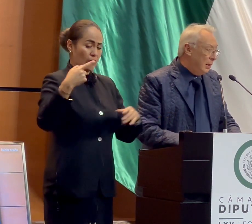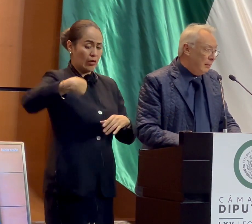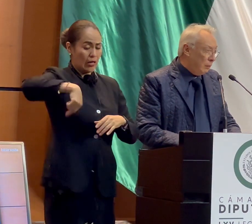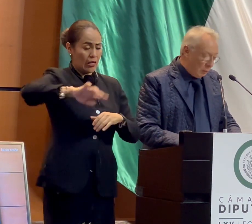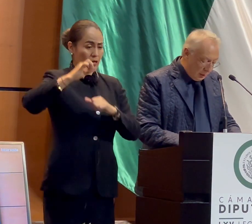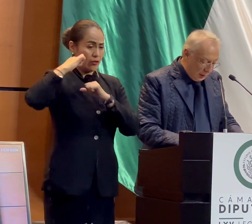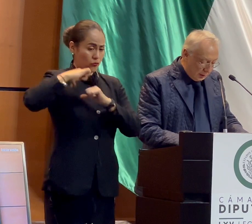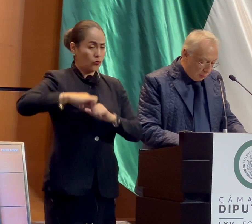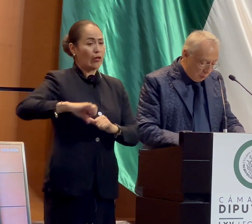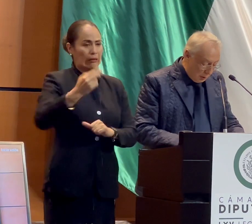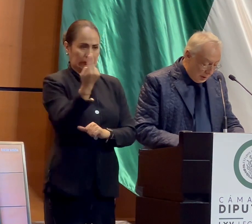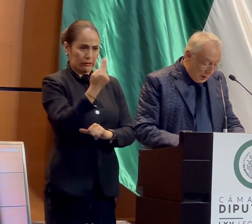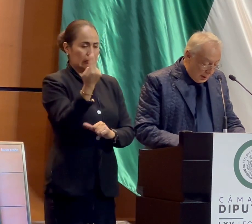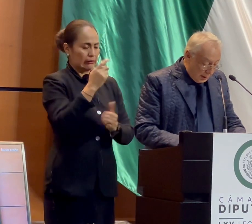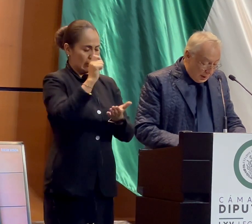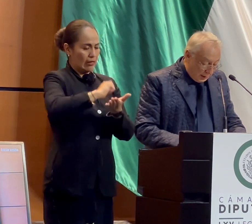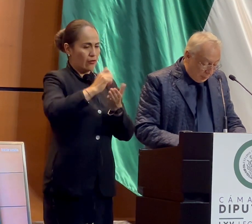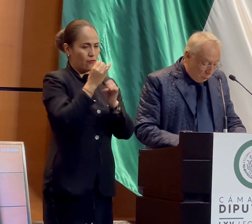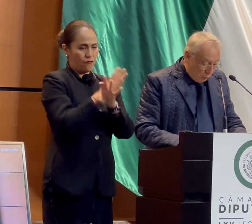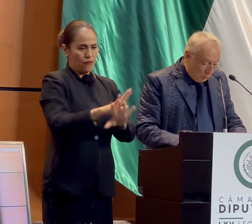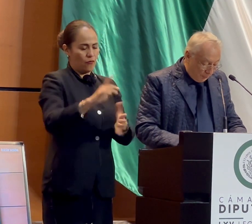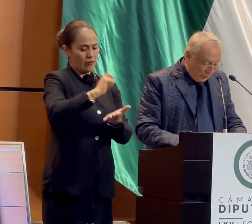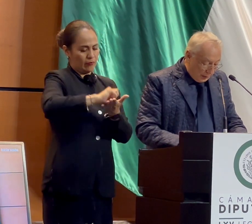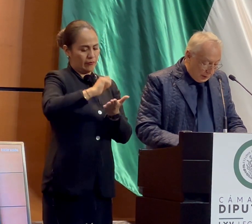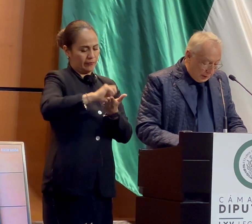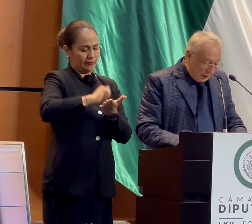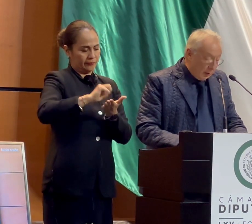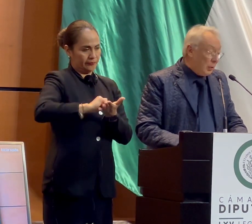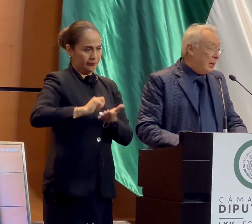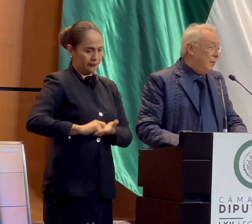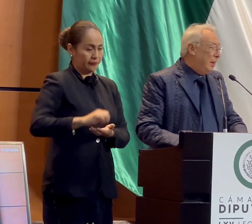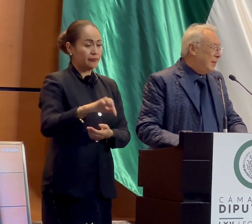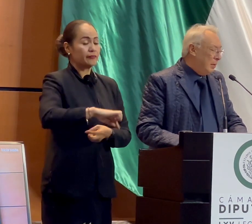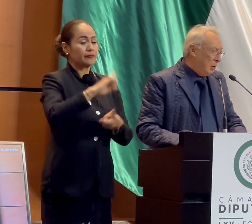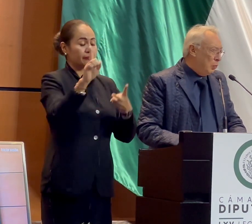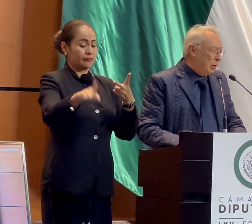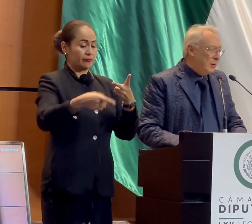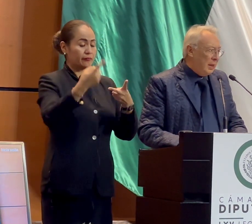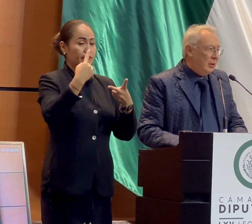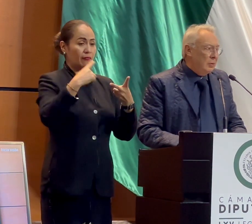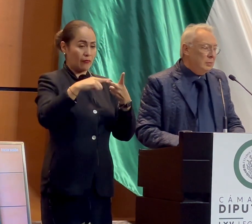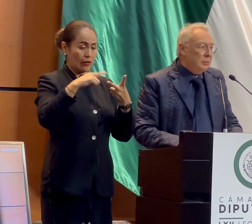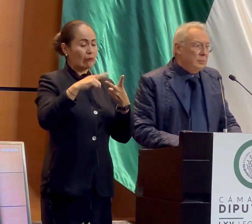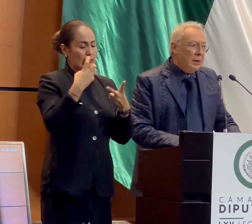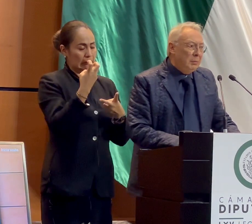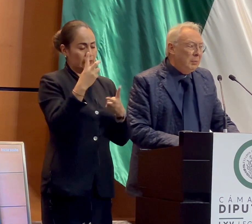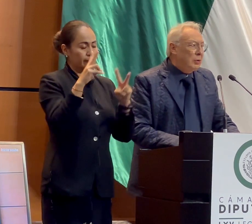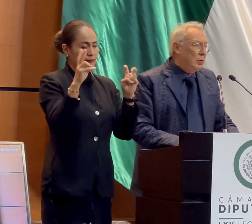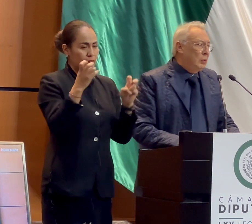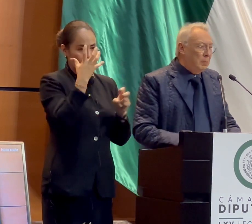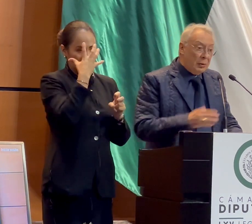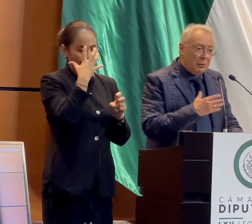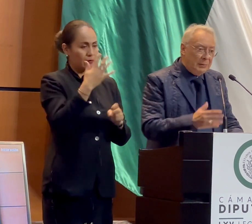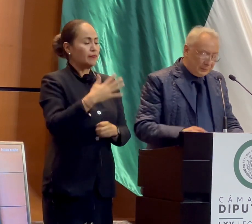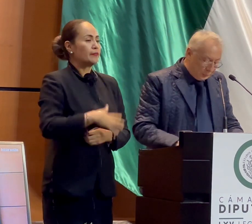deberían tener informe de esto. El segundo, el que voy a referir, es también muy serio. A mí